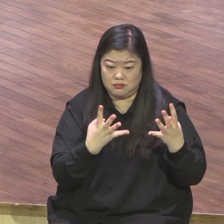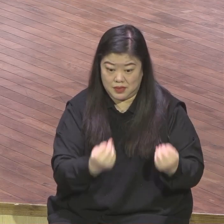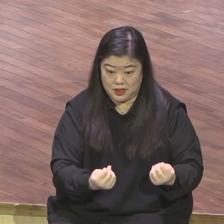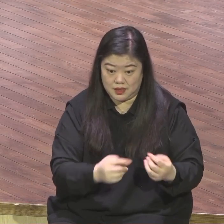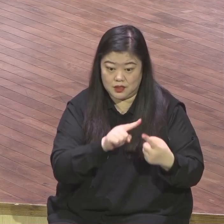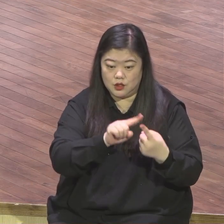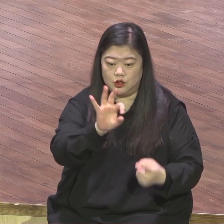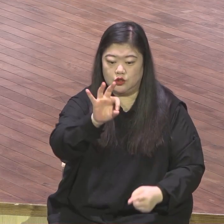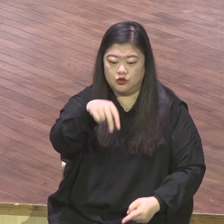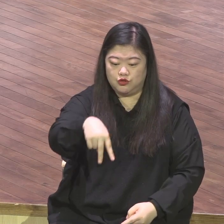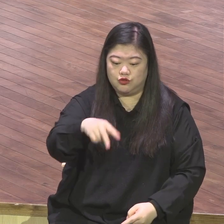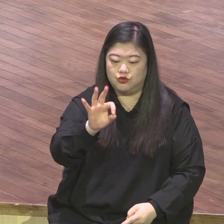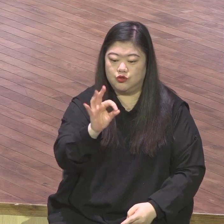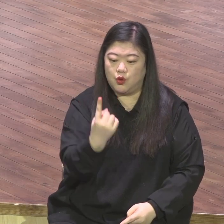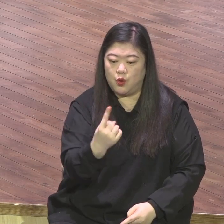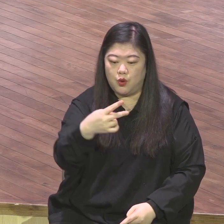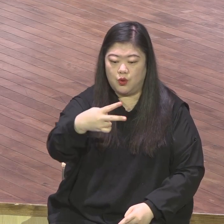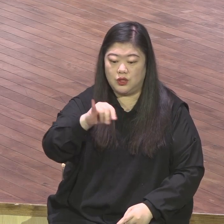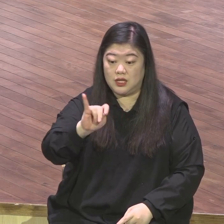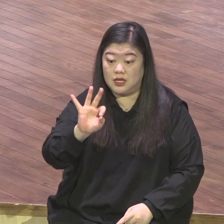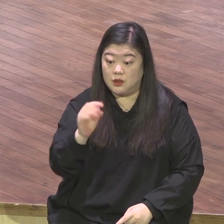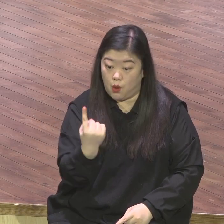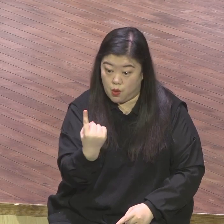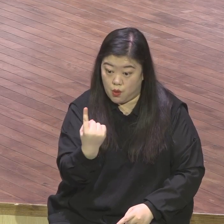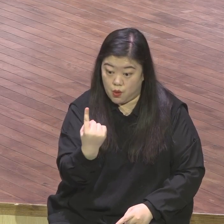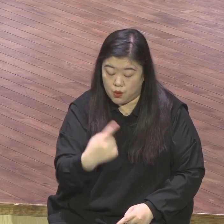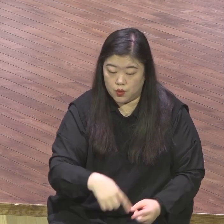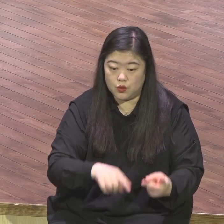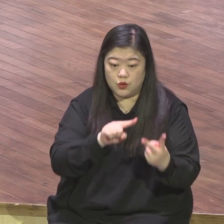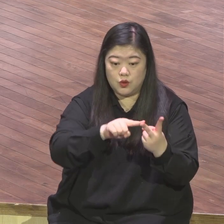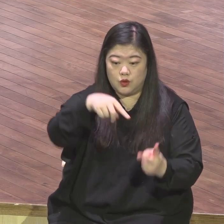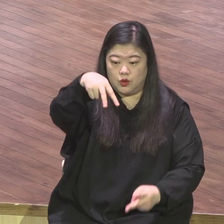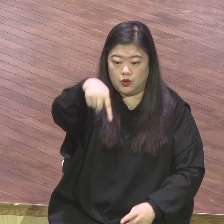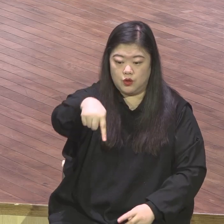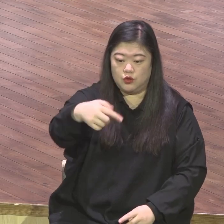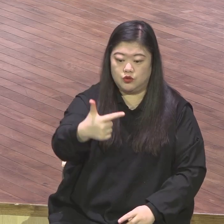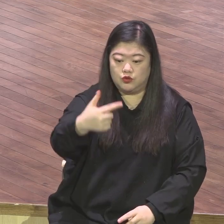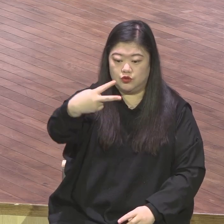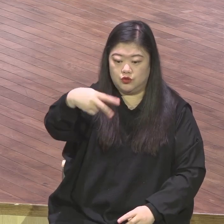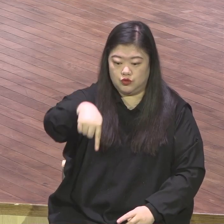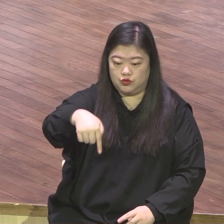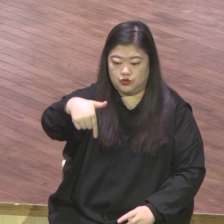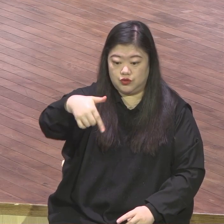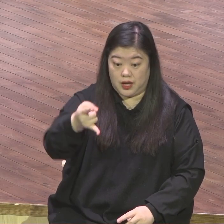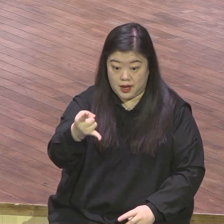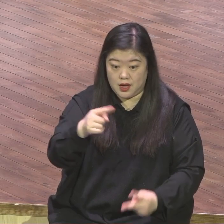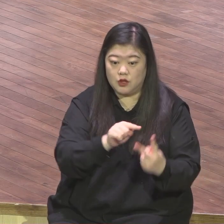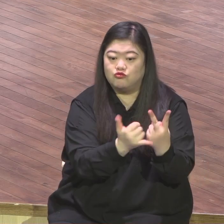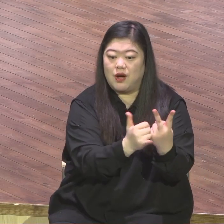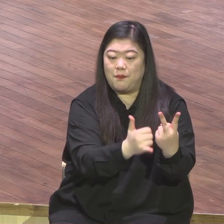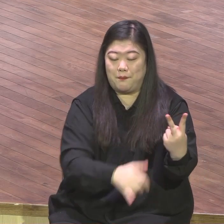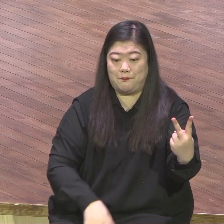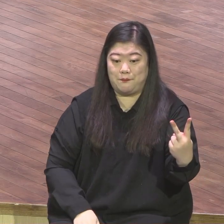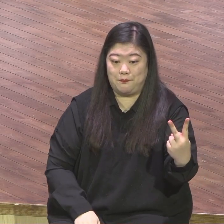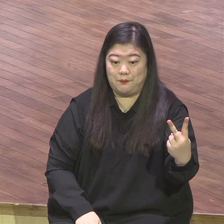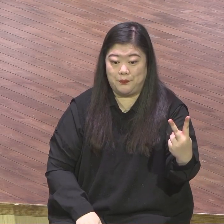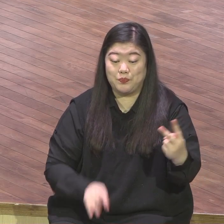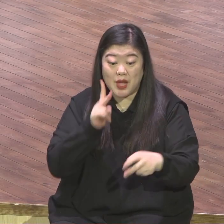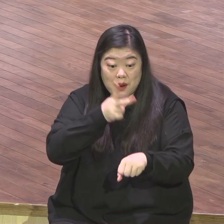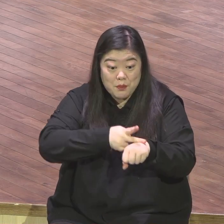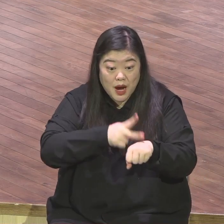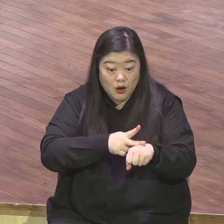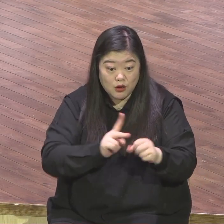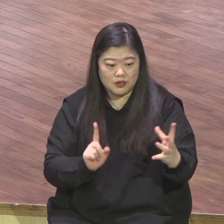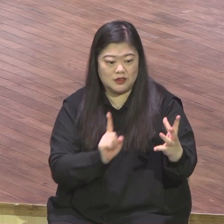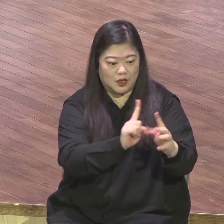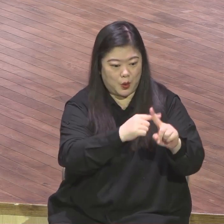유오디아와 이 유니게입니다. 순두개입니다. 유오디아와 순두개. 이 유오디아와 순두개